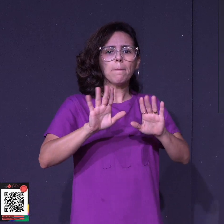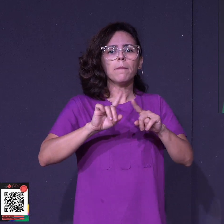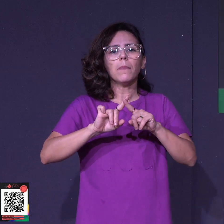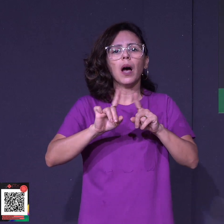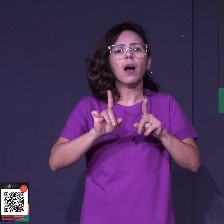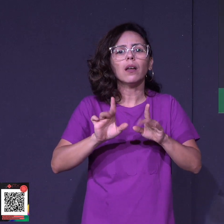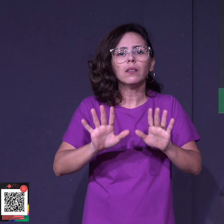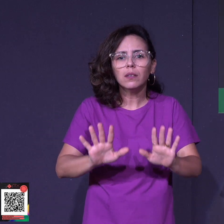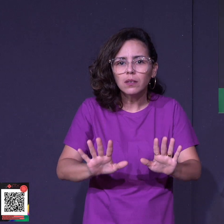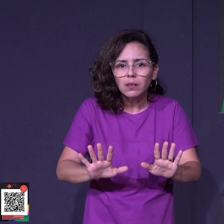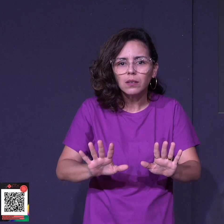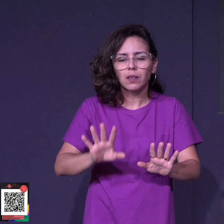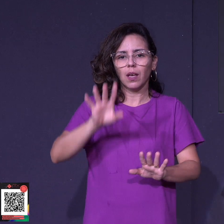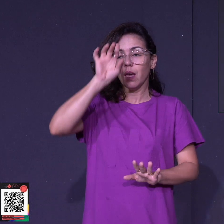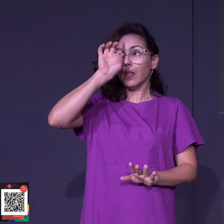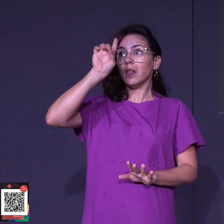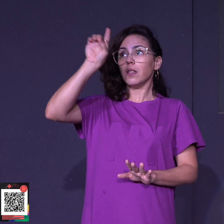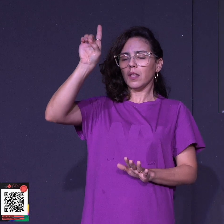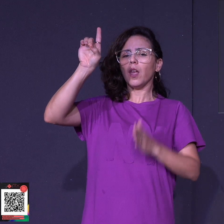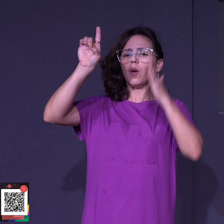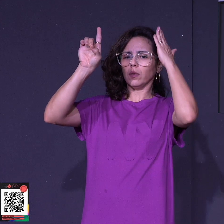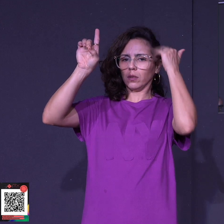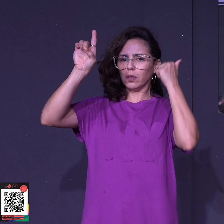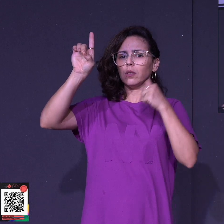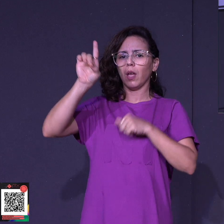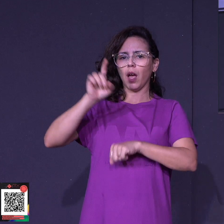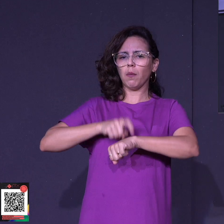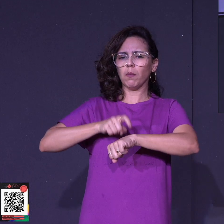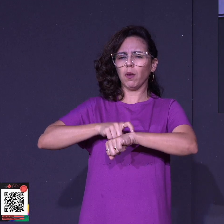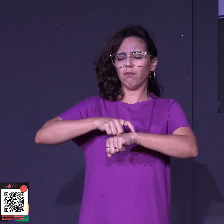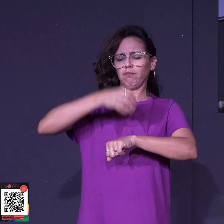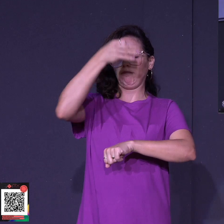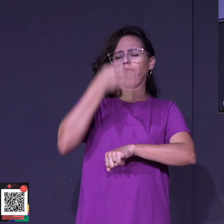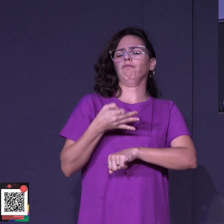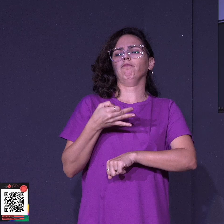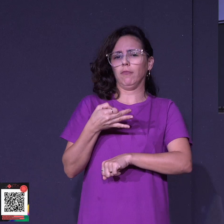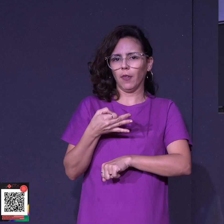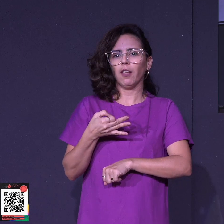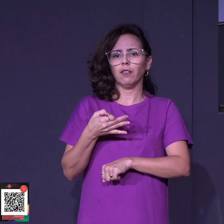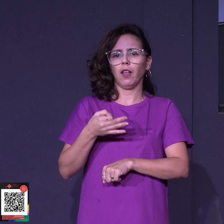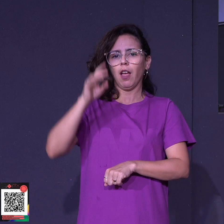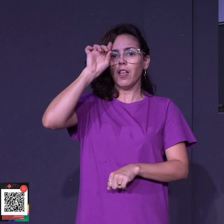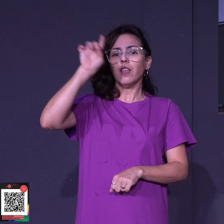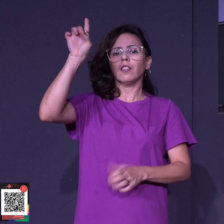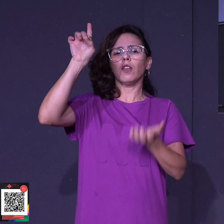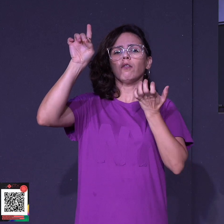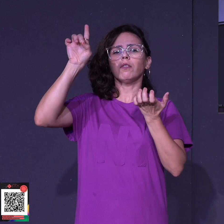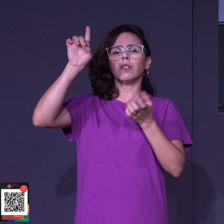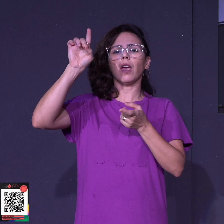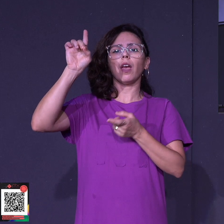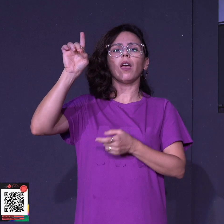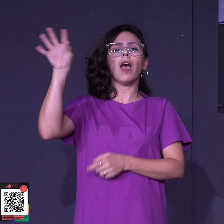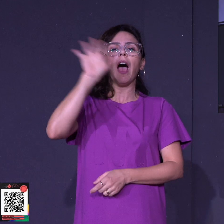enquanto tiver vida nesse incircunciso, Deus vai cercar em amor para ganhar a vida dele.